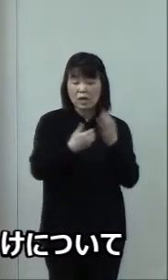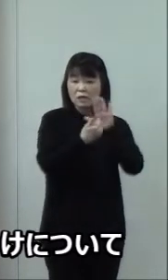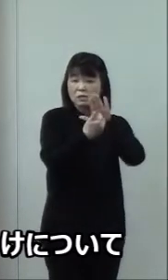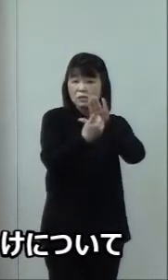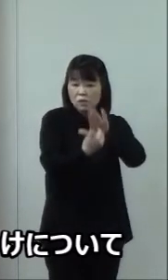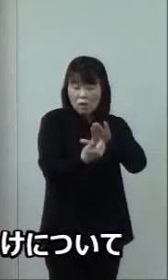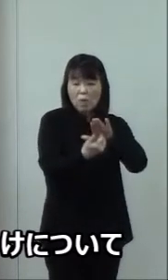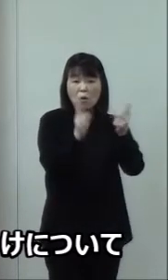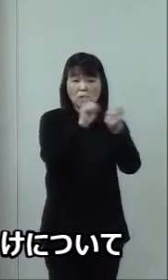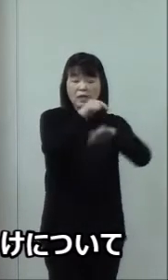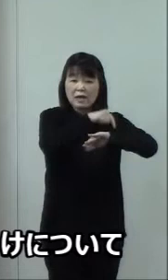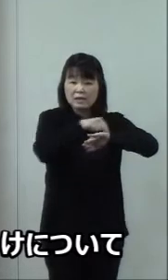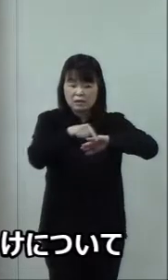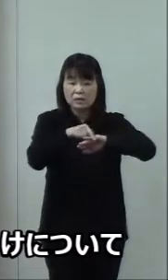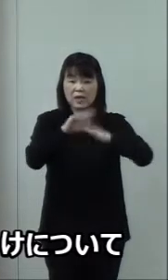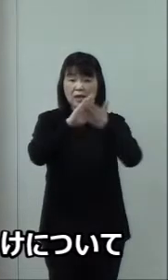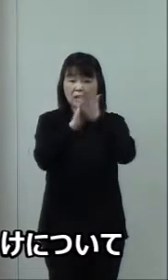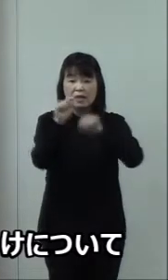しは県外移動の、